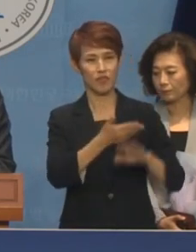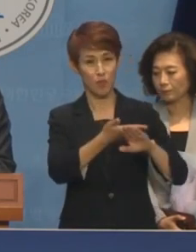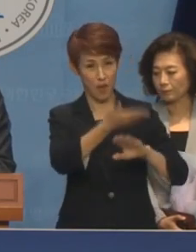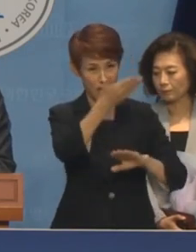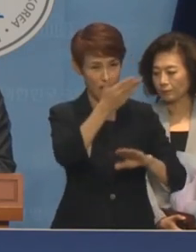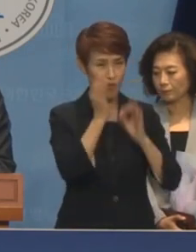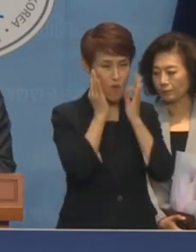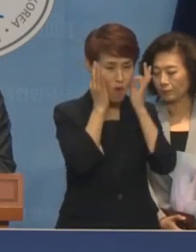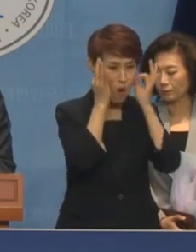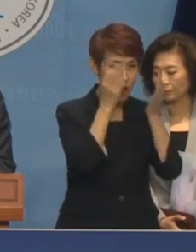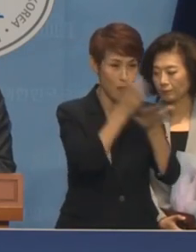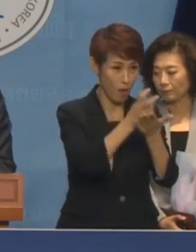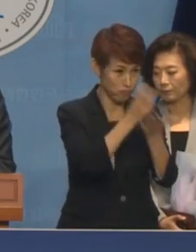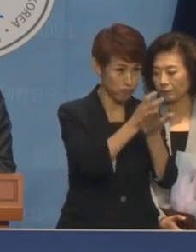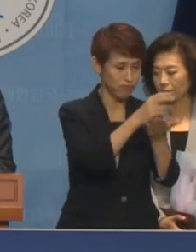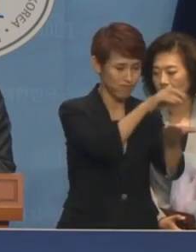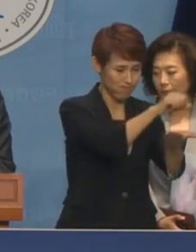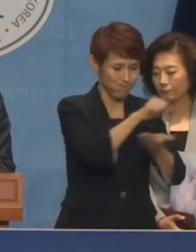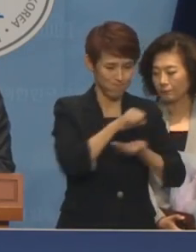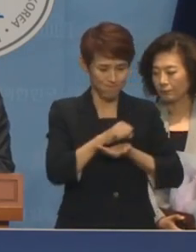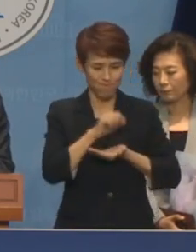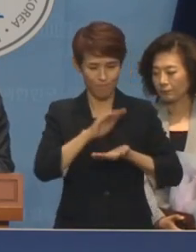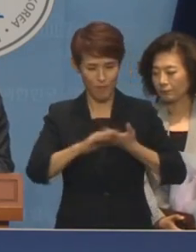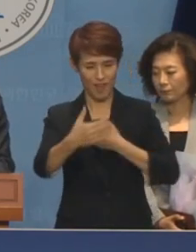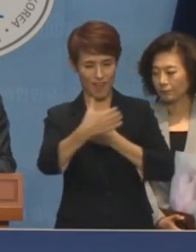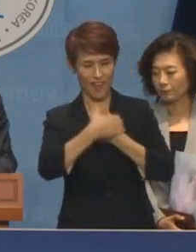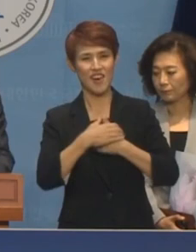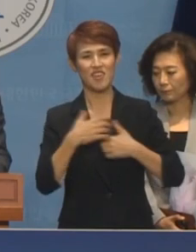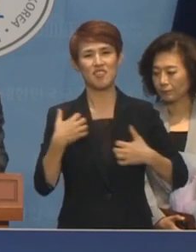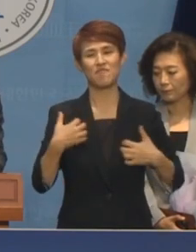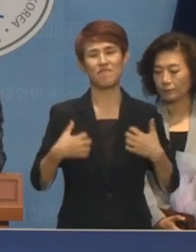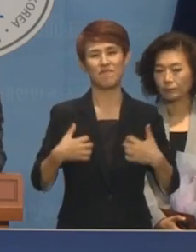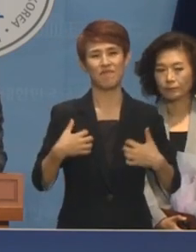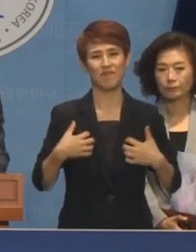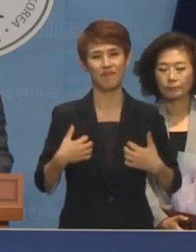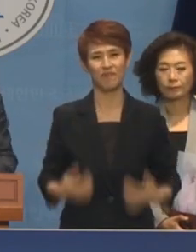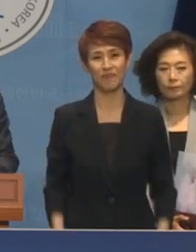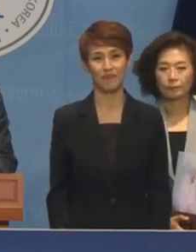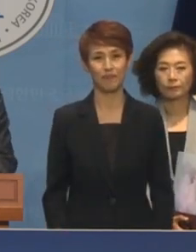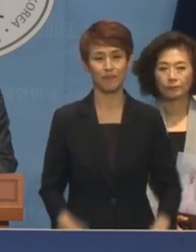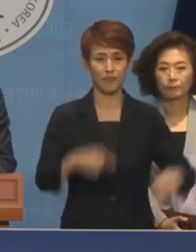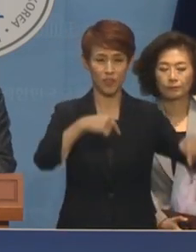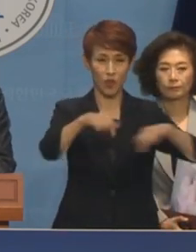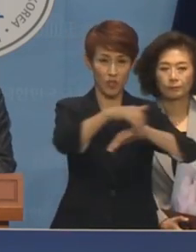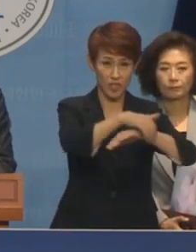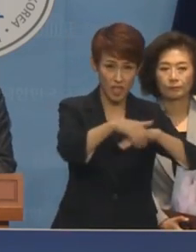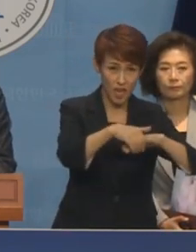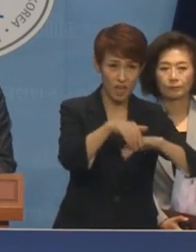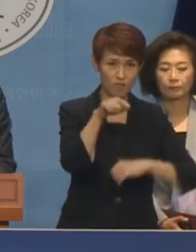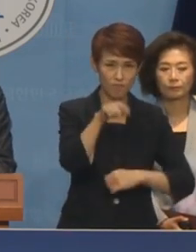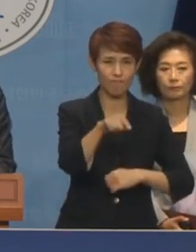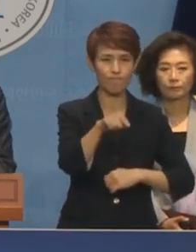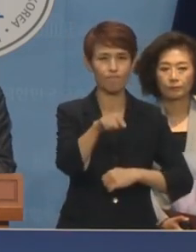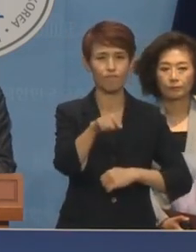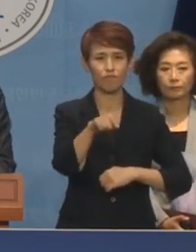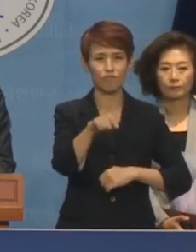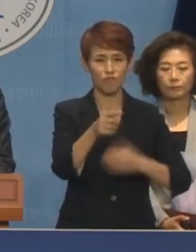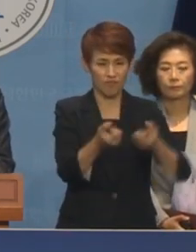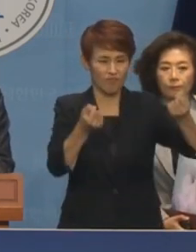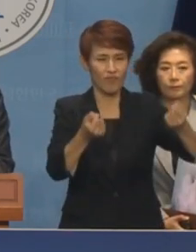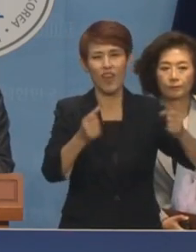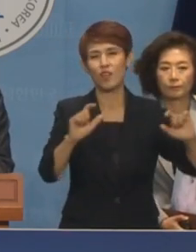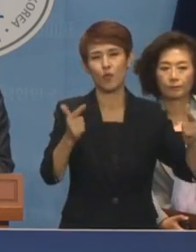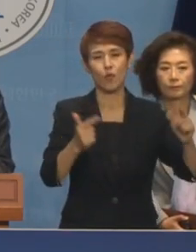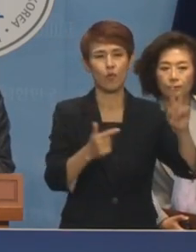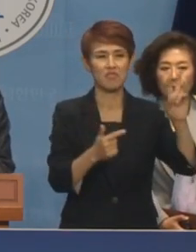법안을 22대 후배 국회의원이 이어받게 되어 매우 기쁘게 생각합니다. 정책과 이슈는 딱 잘라 있는 것이 아니고